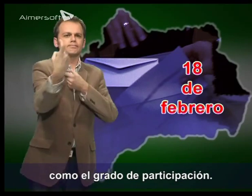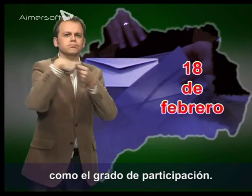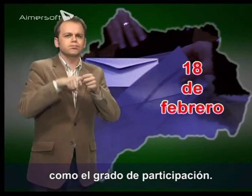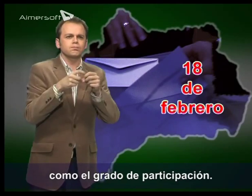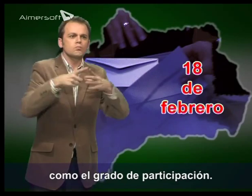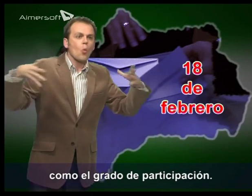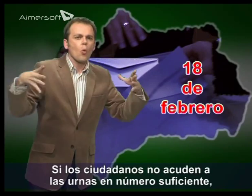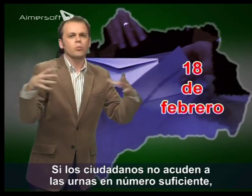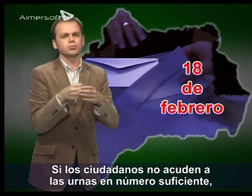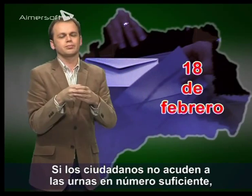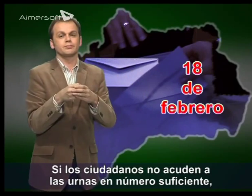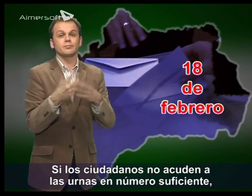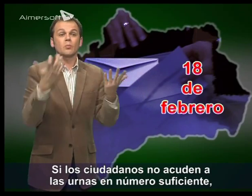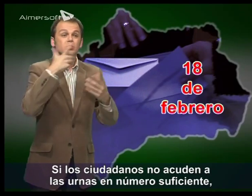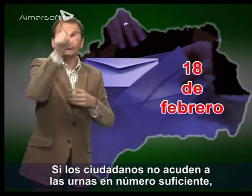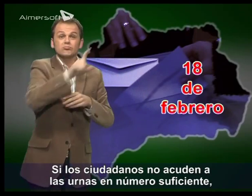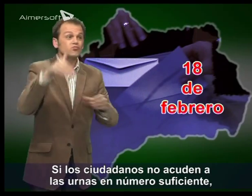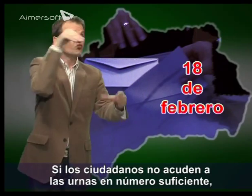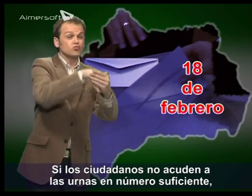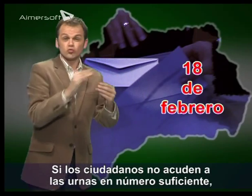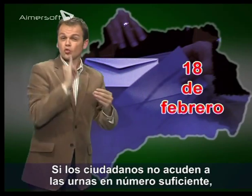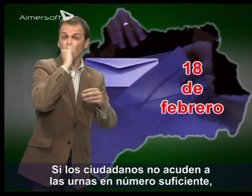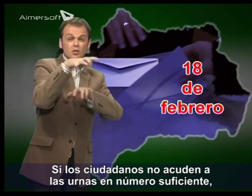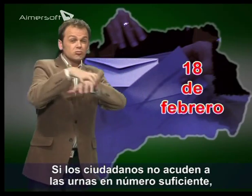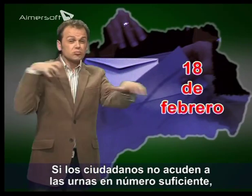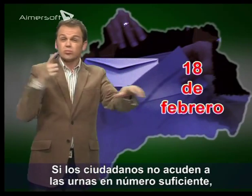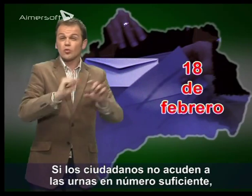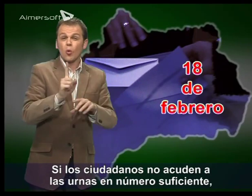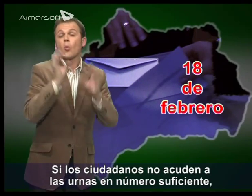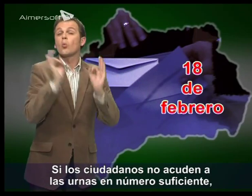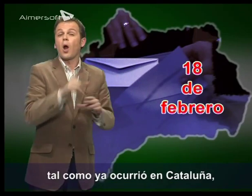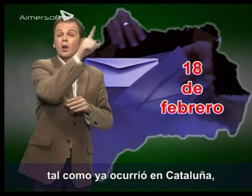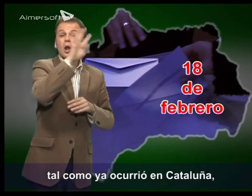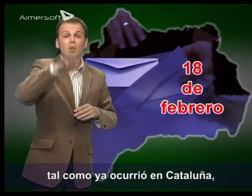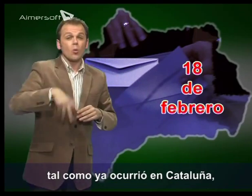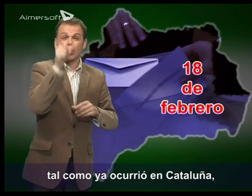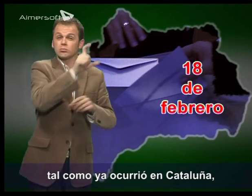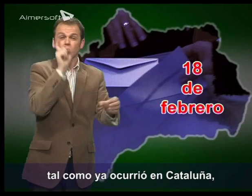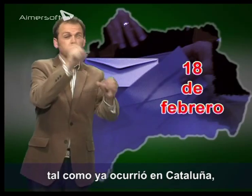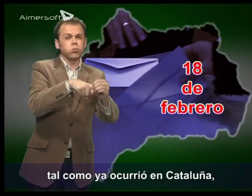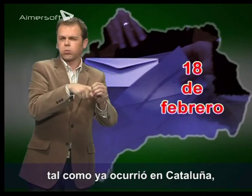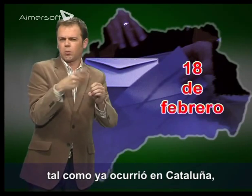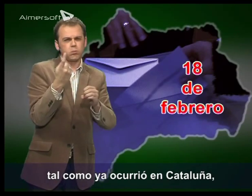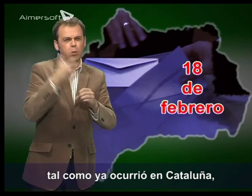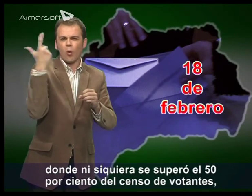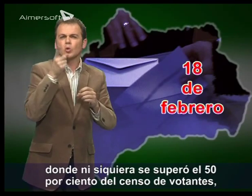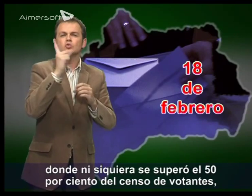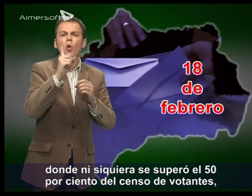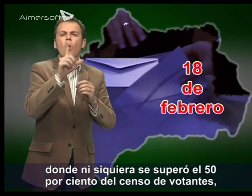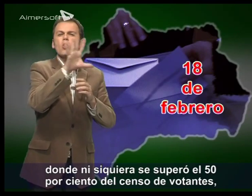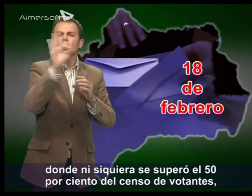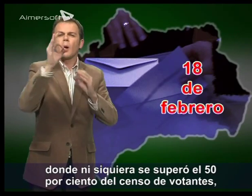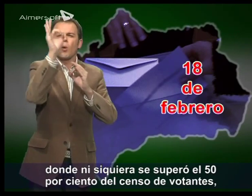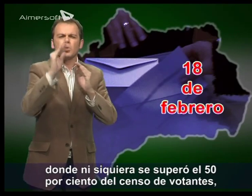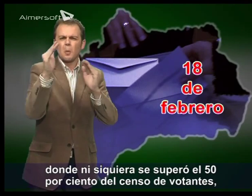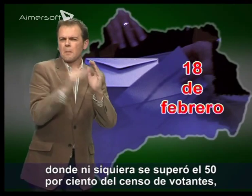participación. Si los ciudadanos no acuden a las urnas en número suficiente, tal como ya ocurrió en Cataluña, donde ni siquiera